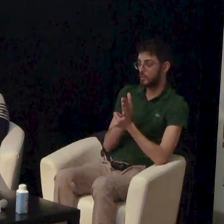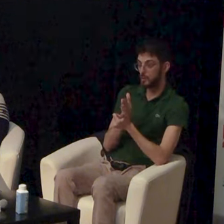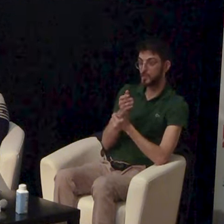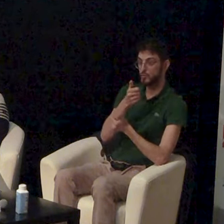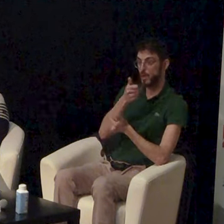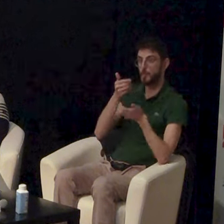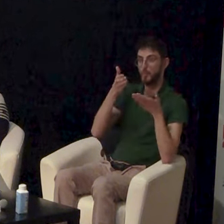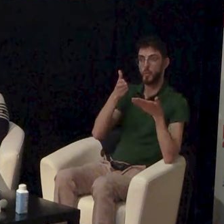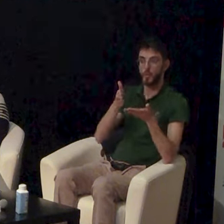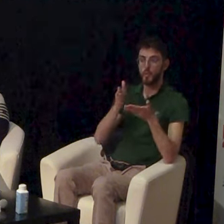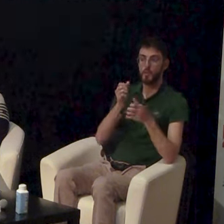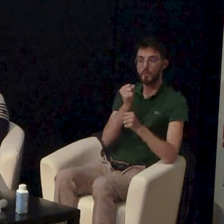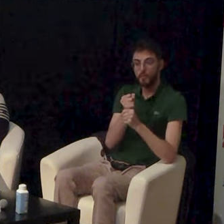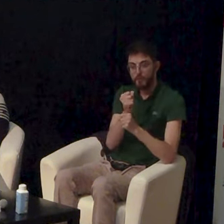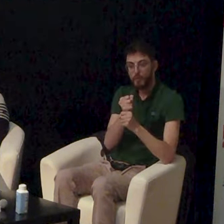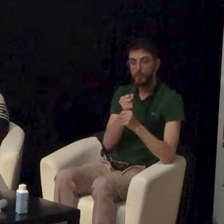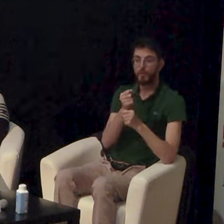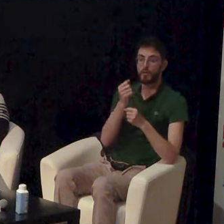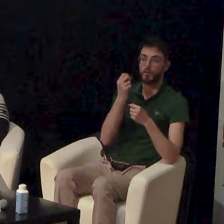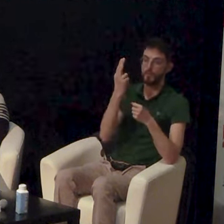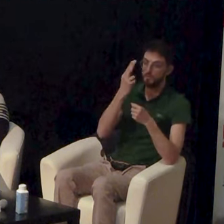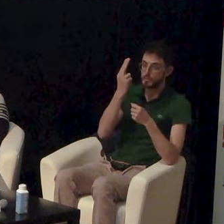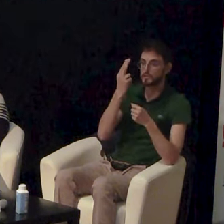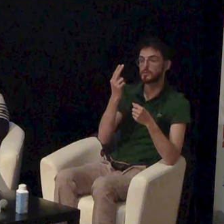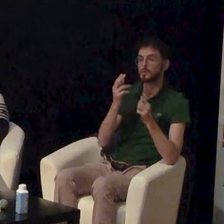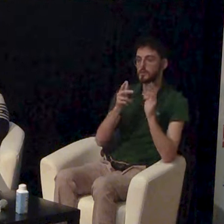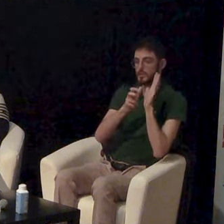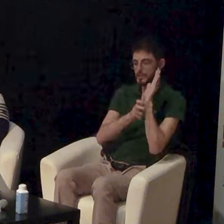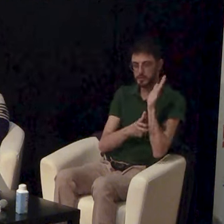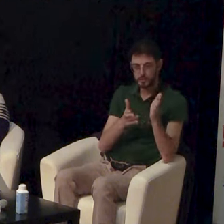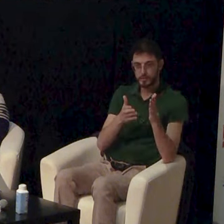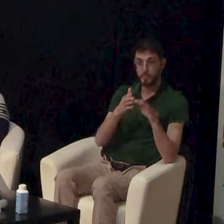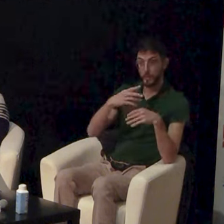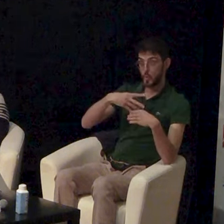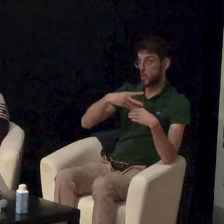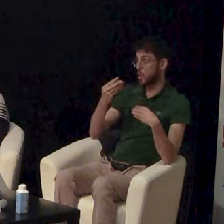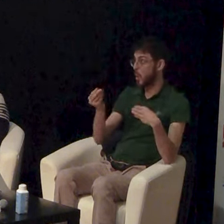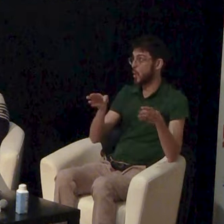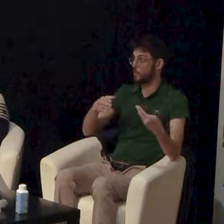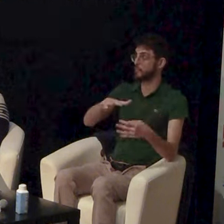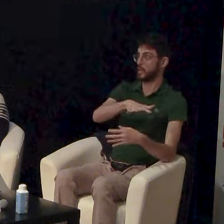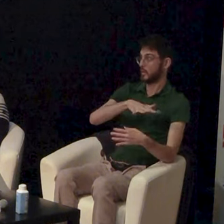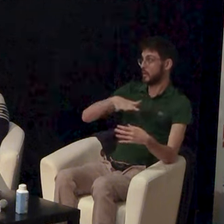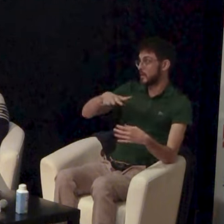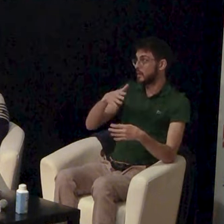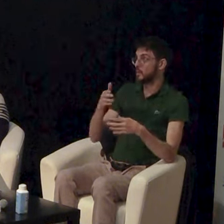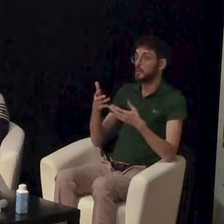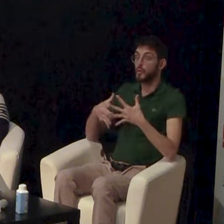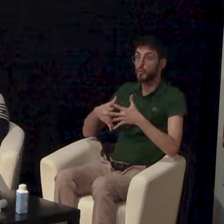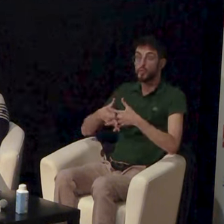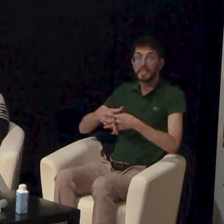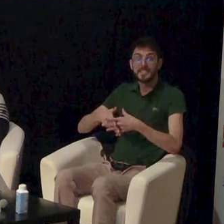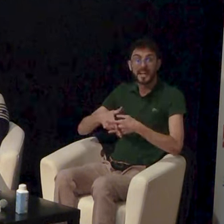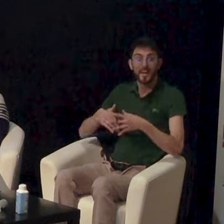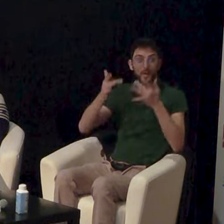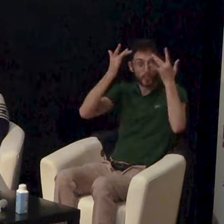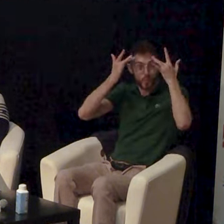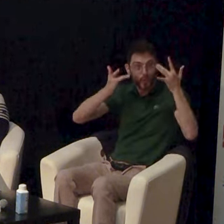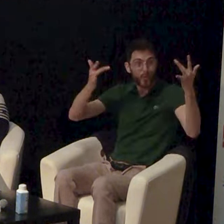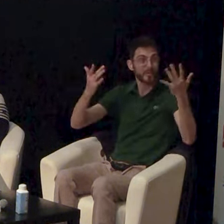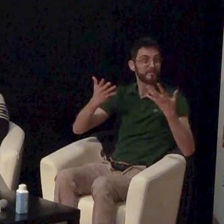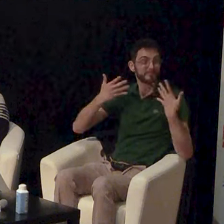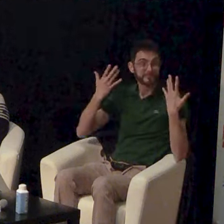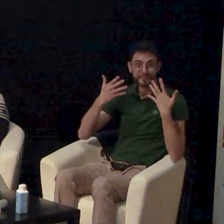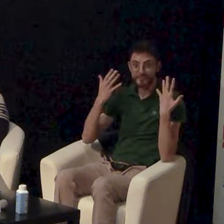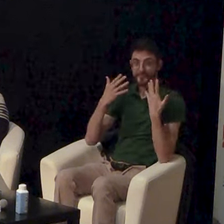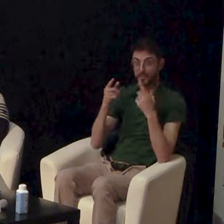des jeunes sourds puissent se dire « Ah bah tiens, voilà, il y a Cyril Claudet qui est architecte ». Et puis, il y a